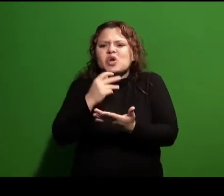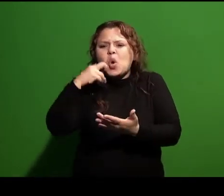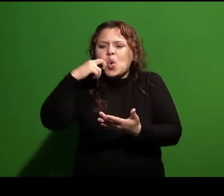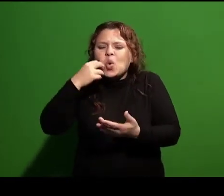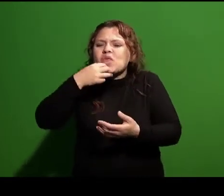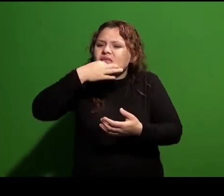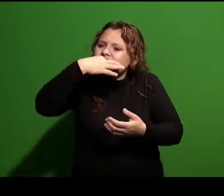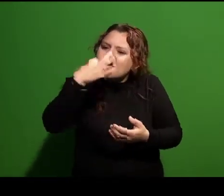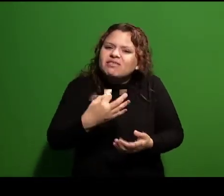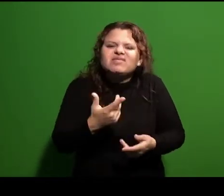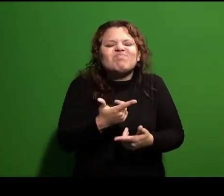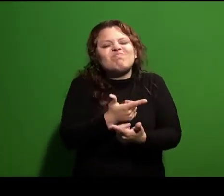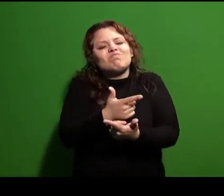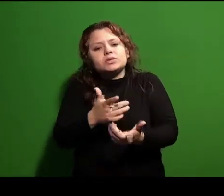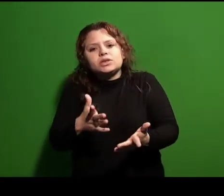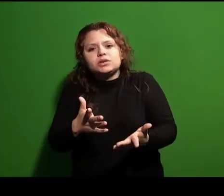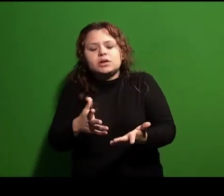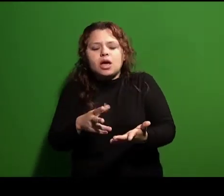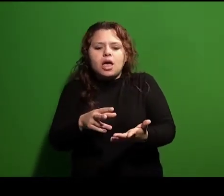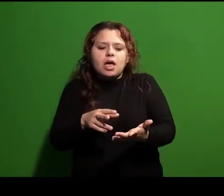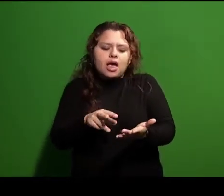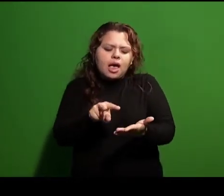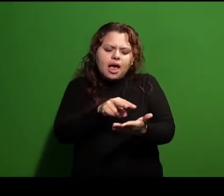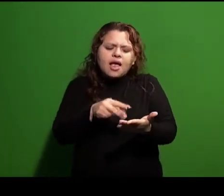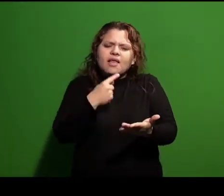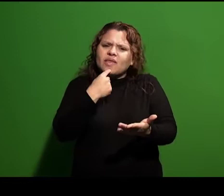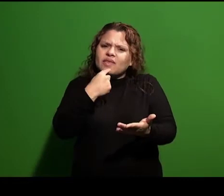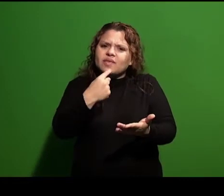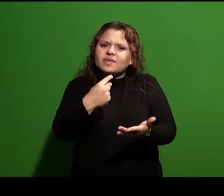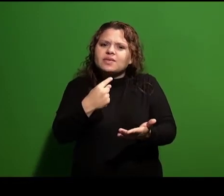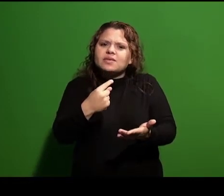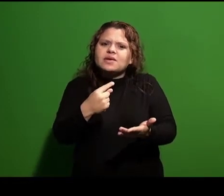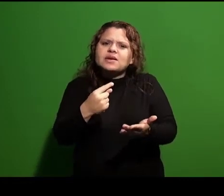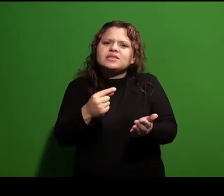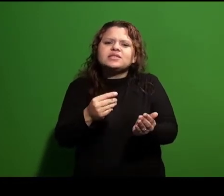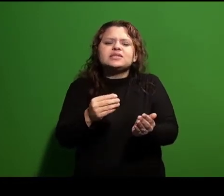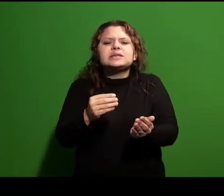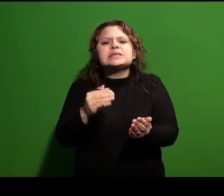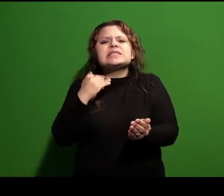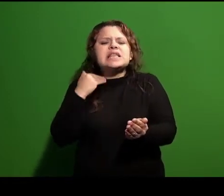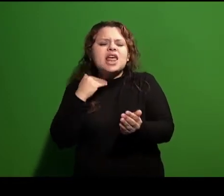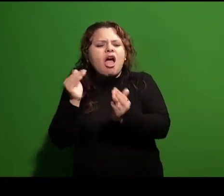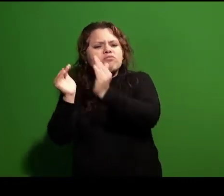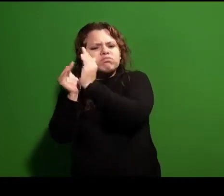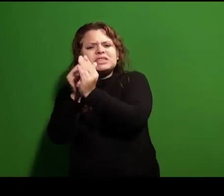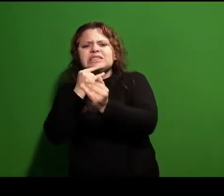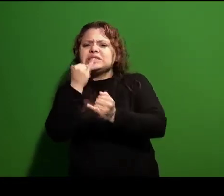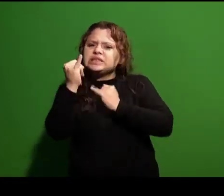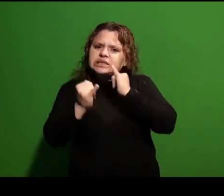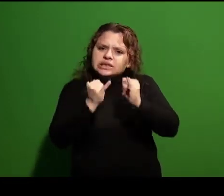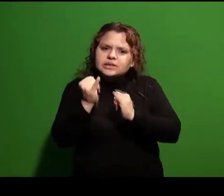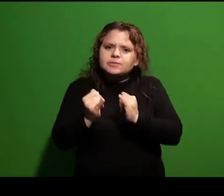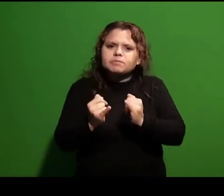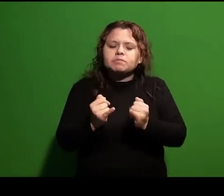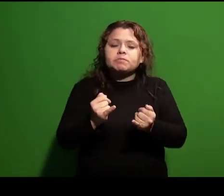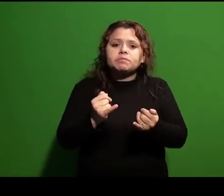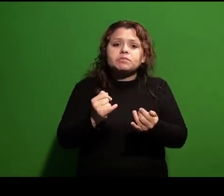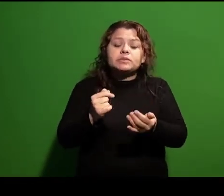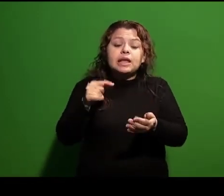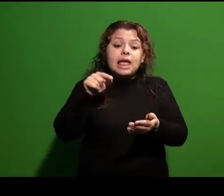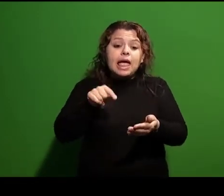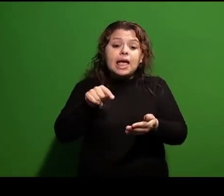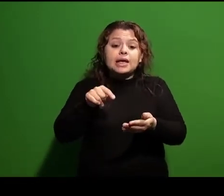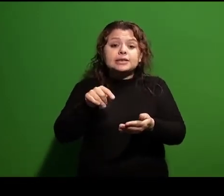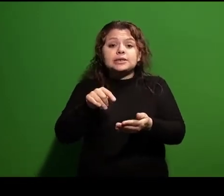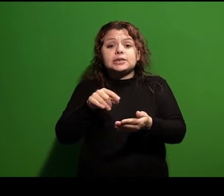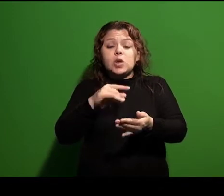favor de la verdad. Comentario Bíblico Adventista, tomo 7, página 973. Esta es